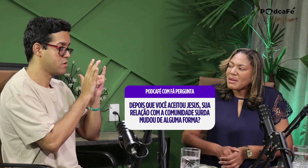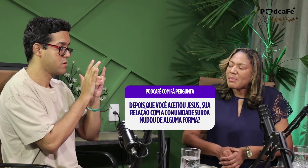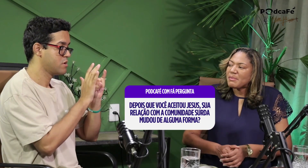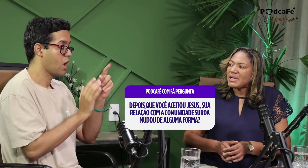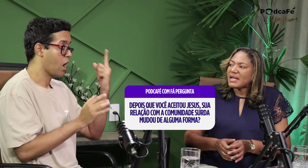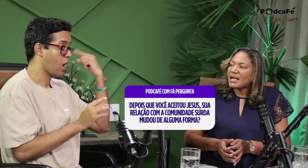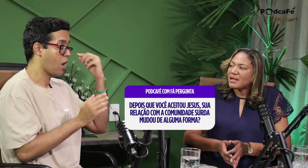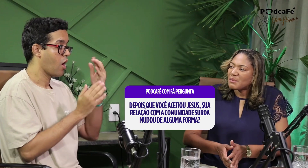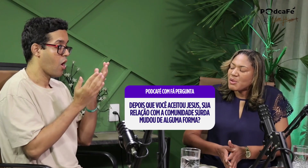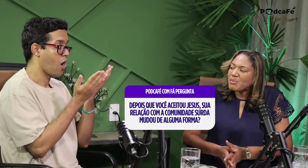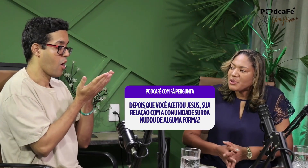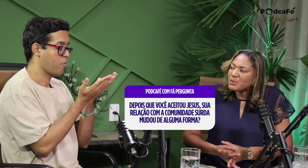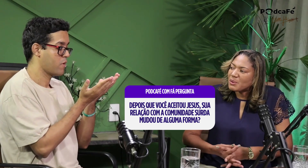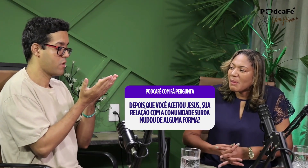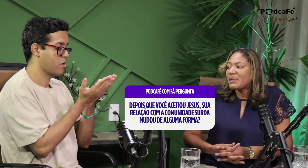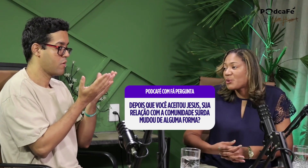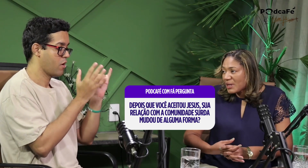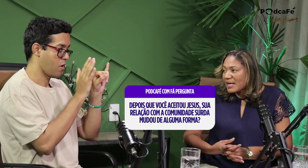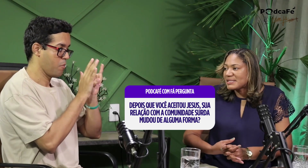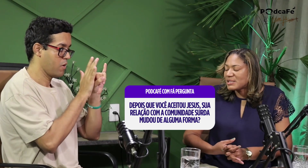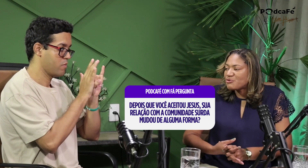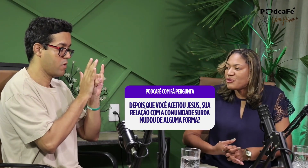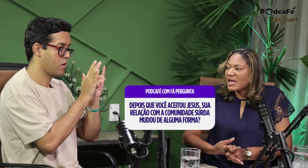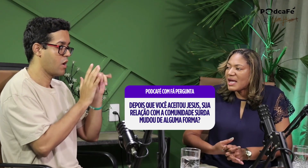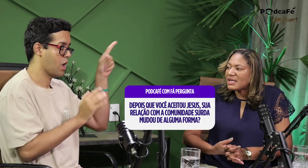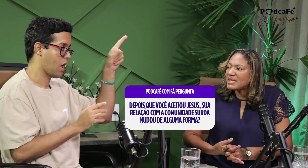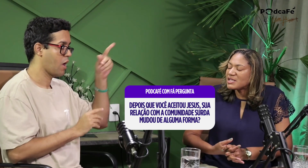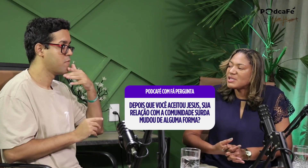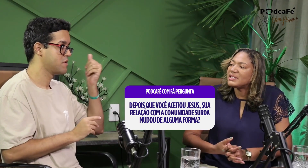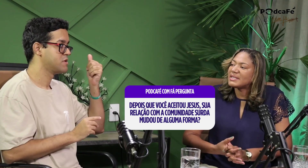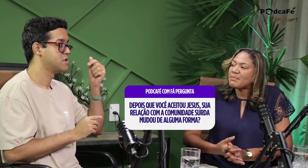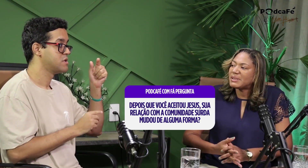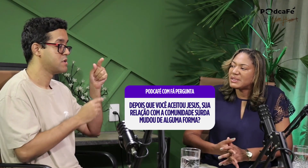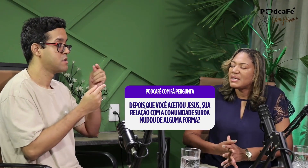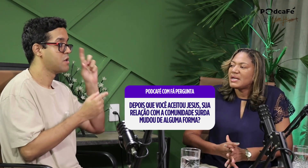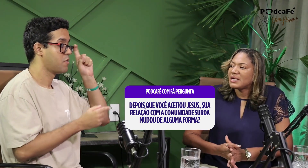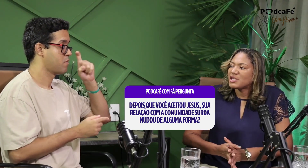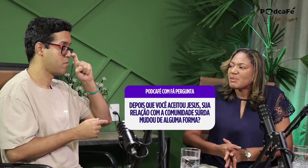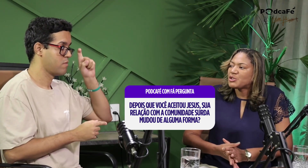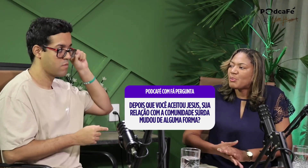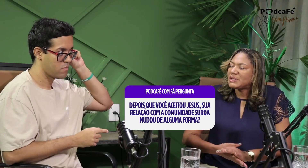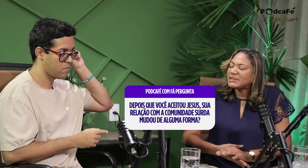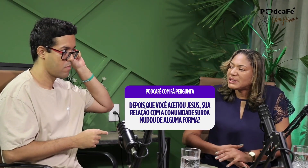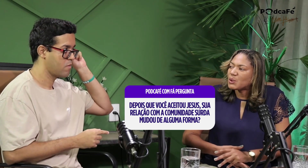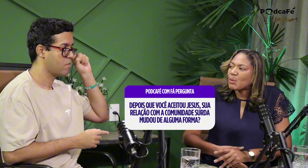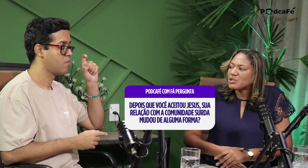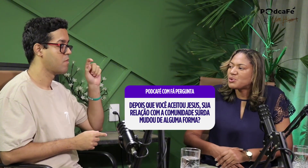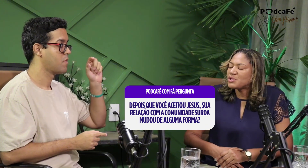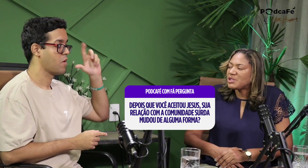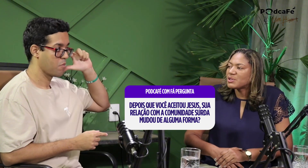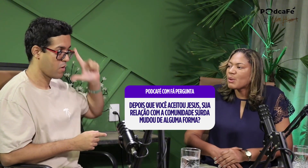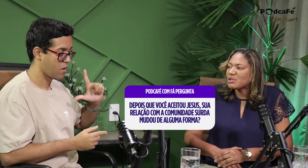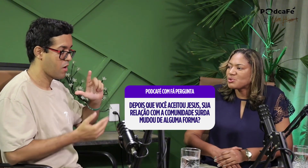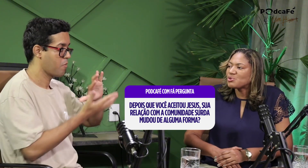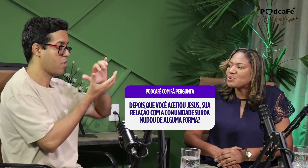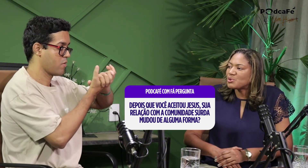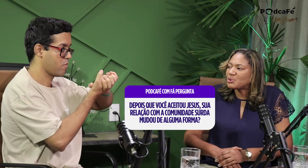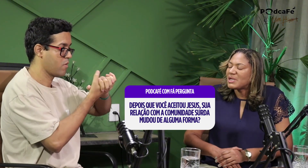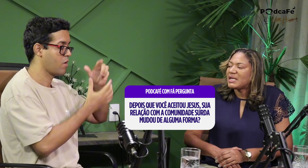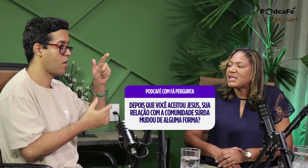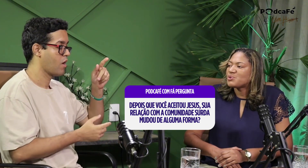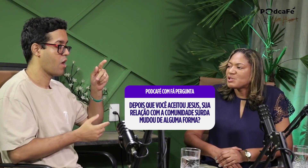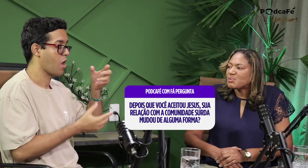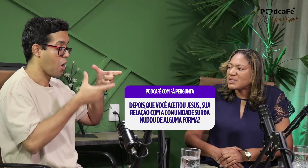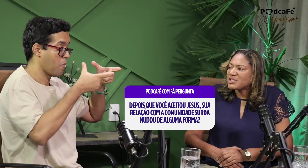Olha, minha primeira congregação foi a igreja ali, da IBAN, Igreja Metropolitana, com o pastor Nilton, que é um pastor